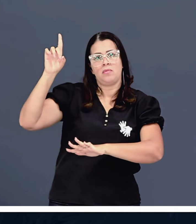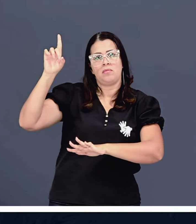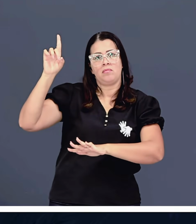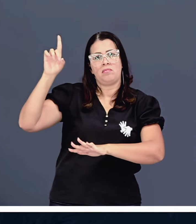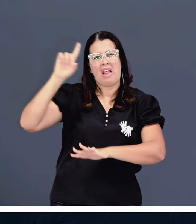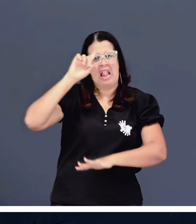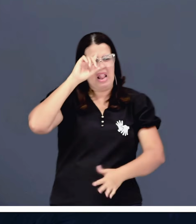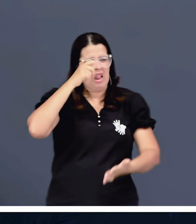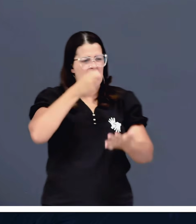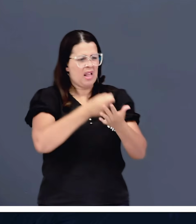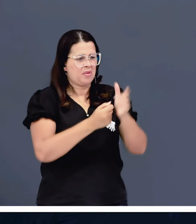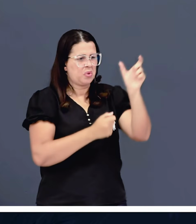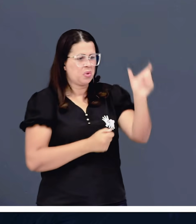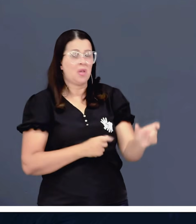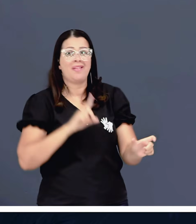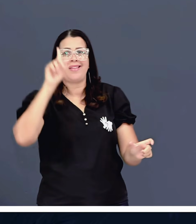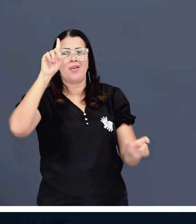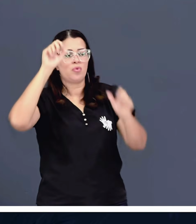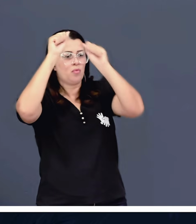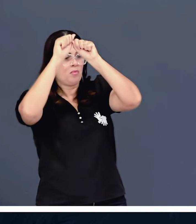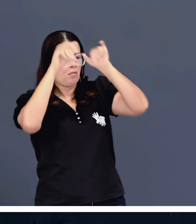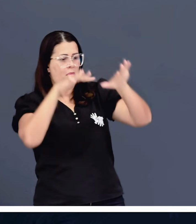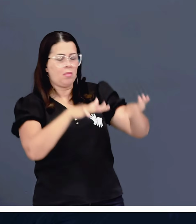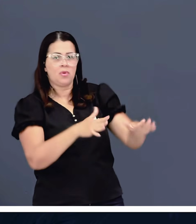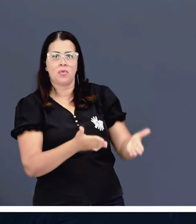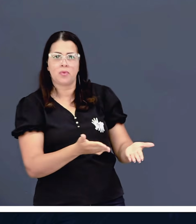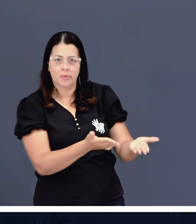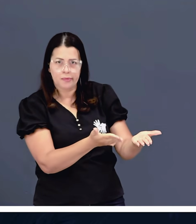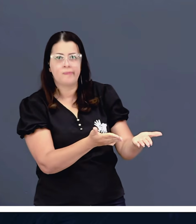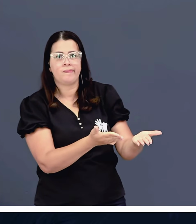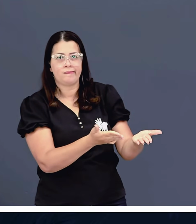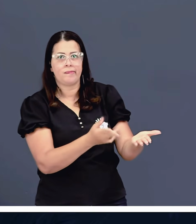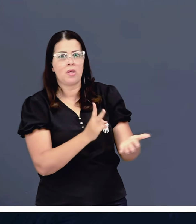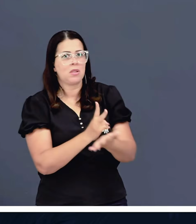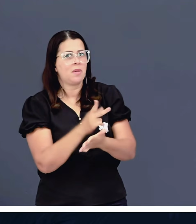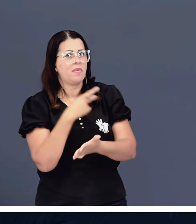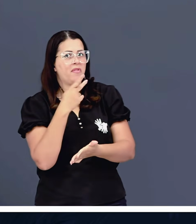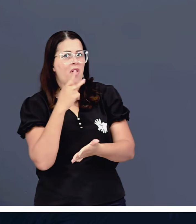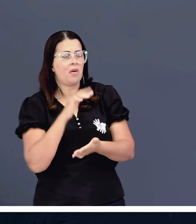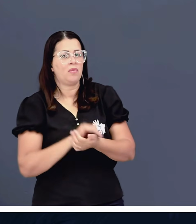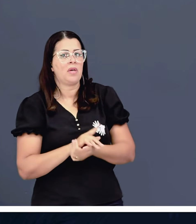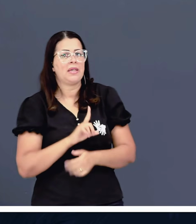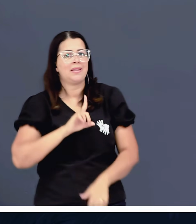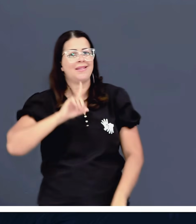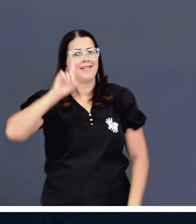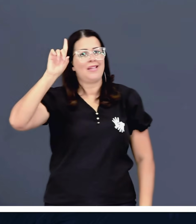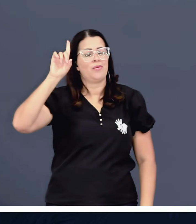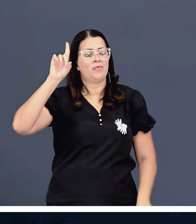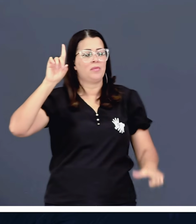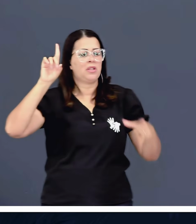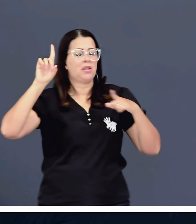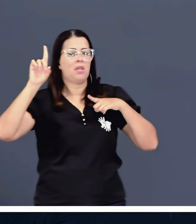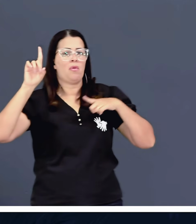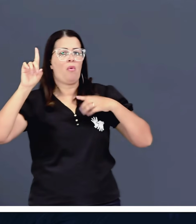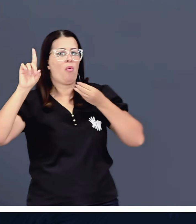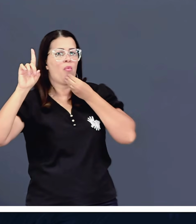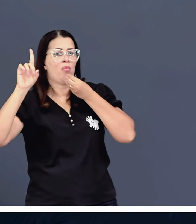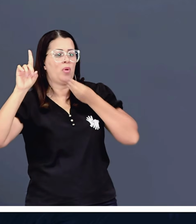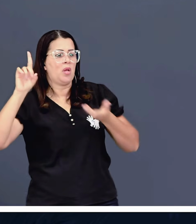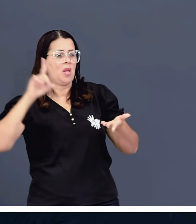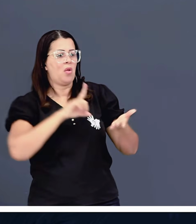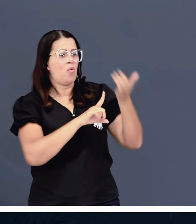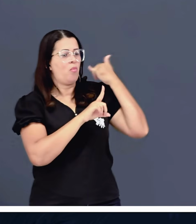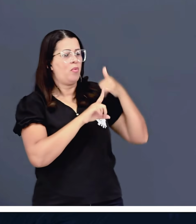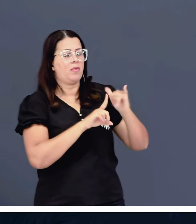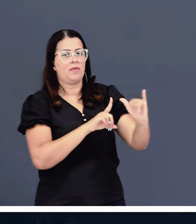aquela determinação, Deus o honrou. Eu sempre digo que Deus chancelou a ordem do profeta, porque ele